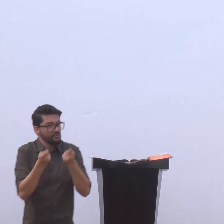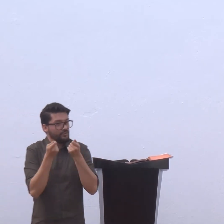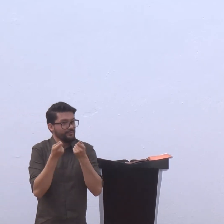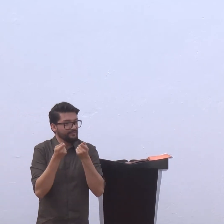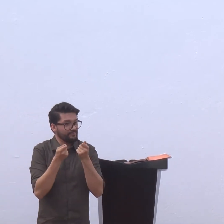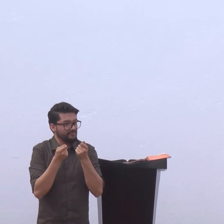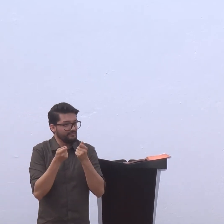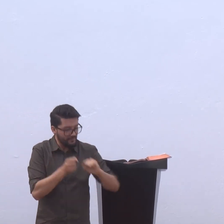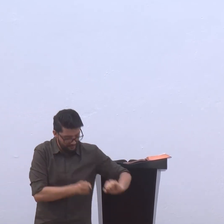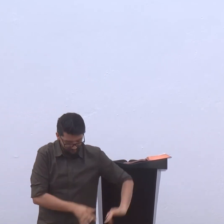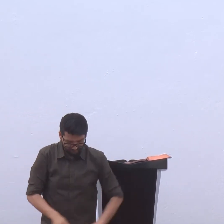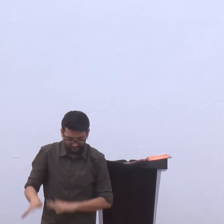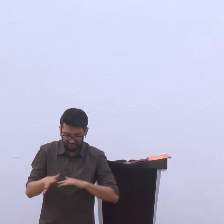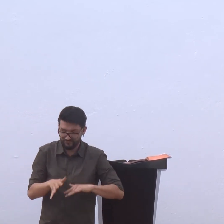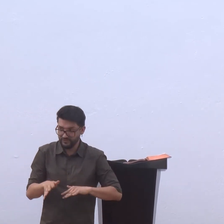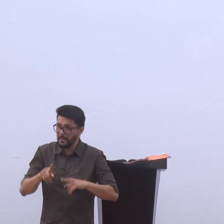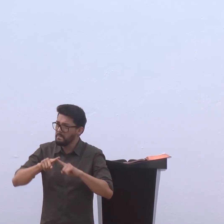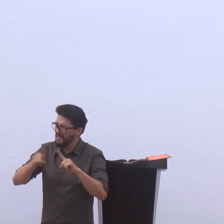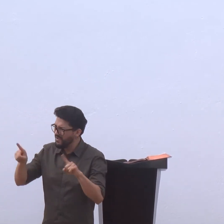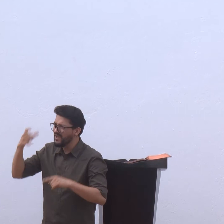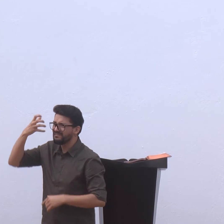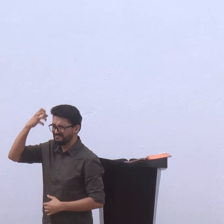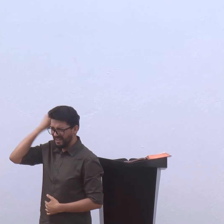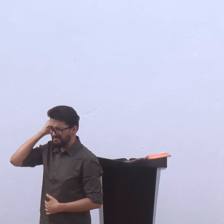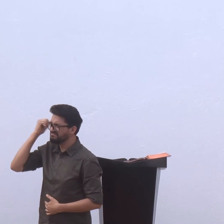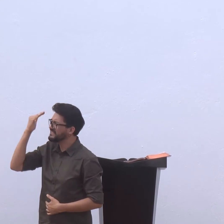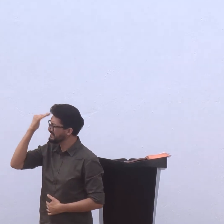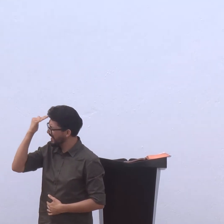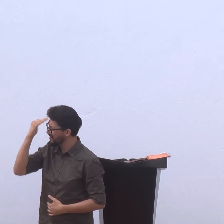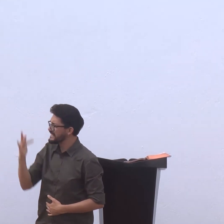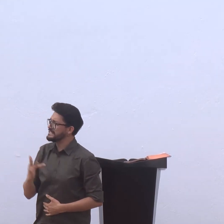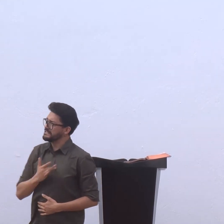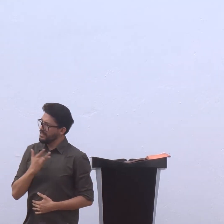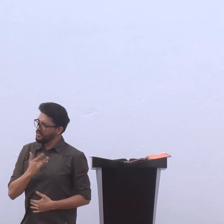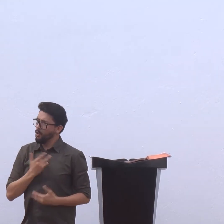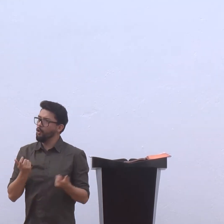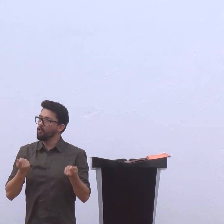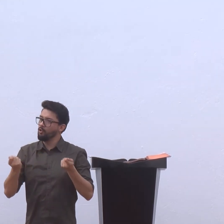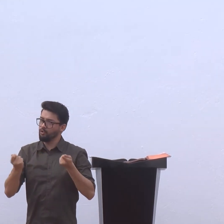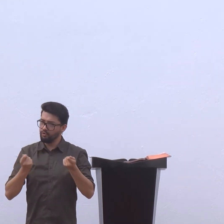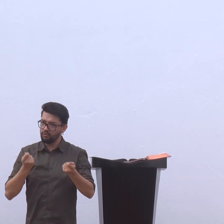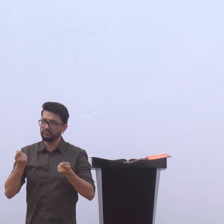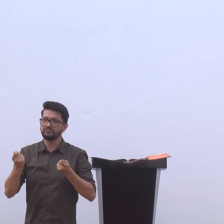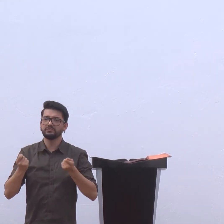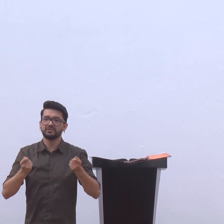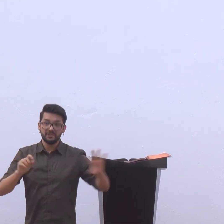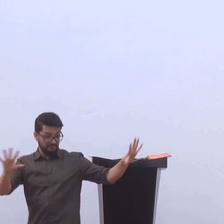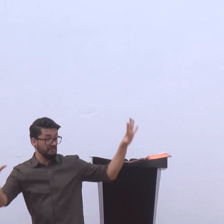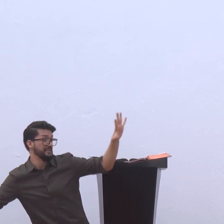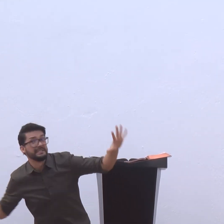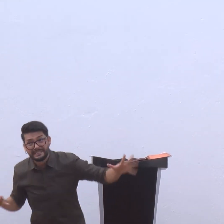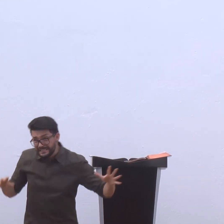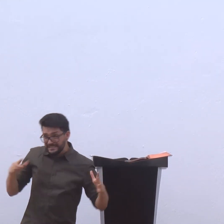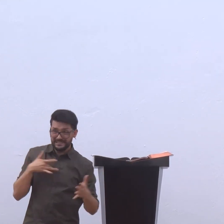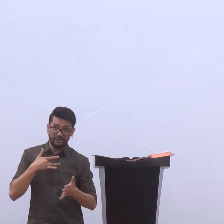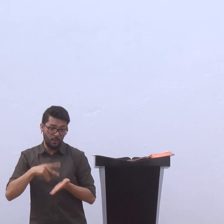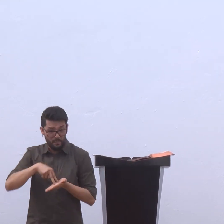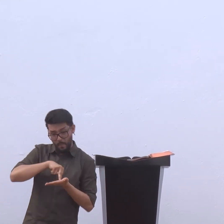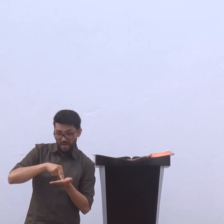camina, siente las fuentes de la salvación en sus pies. Reconoce que Jesús es el Salvador. Pero ¿sabe qué pasa?